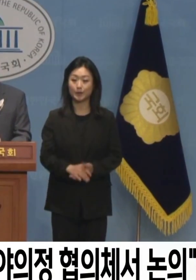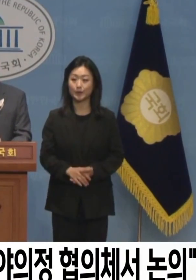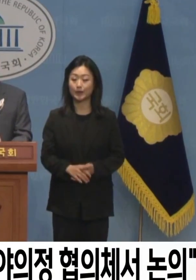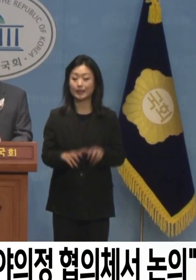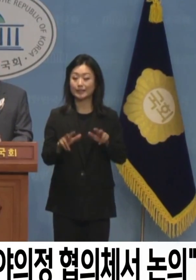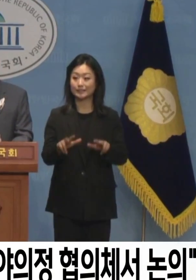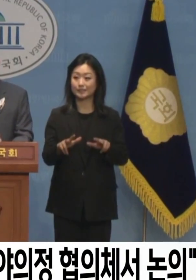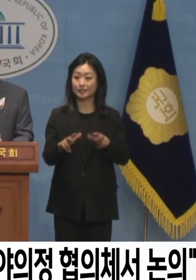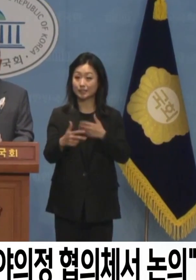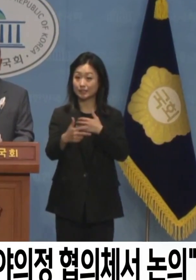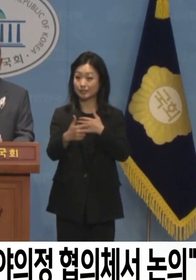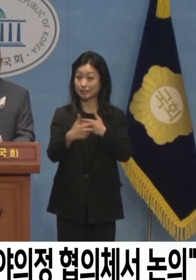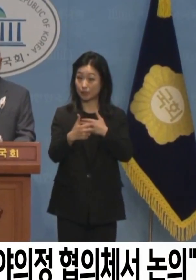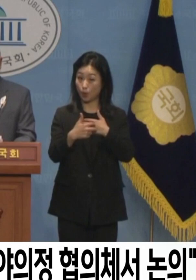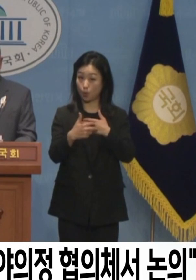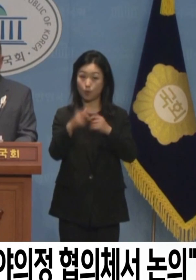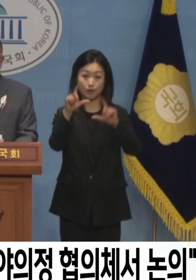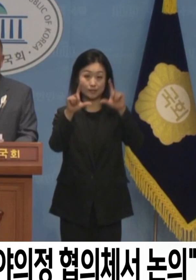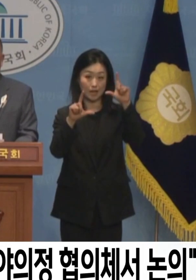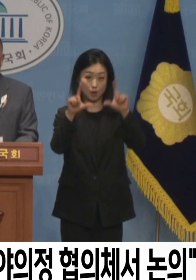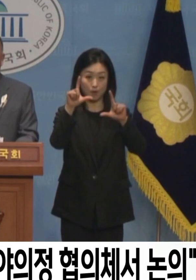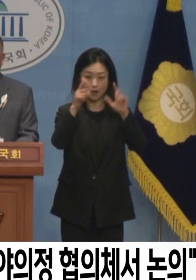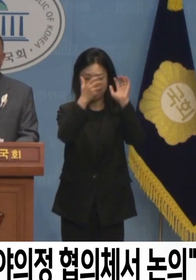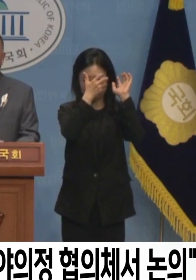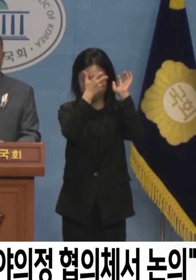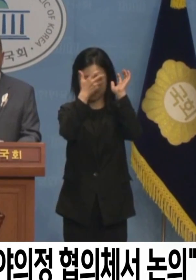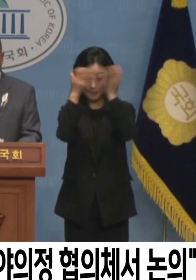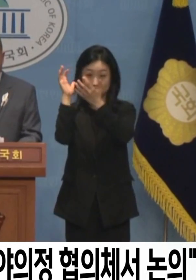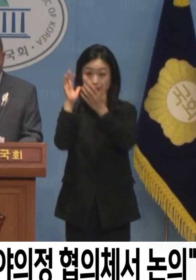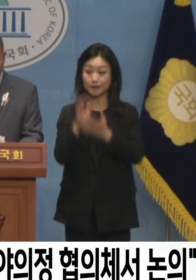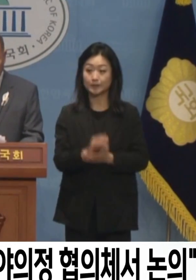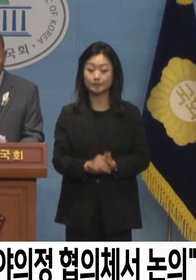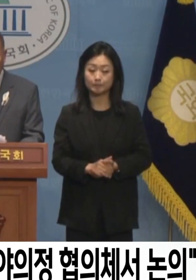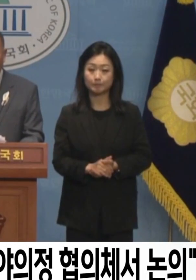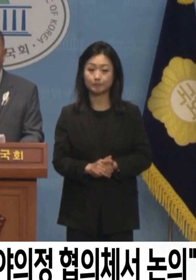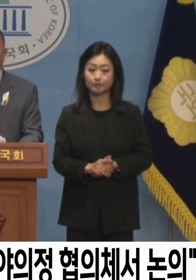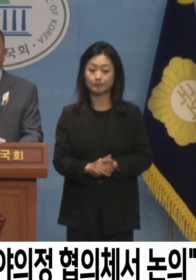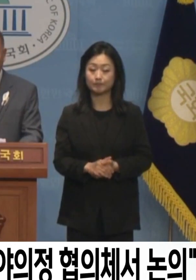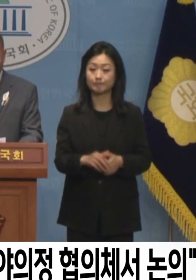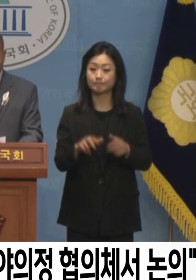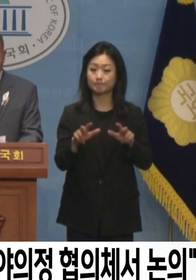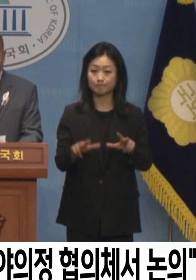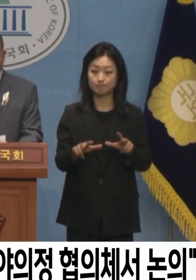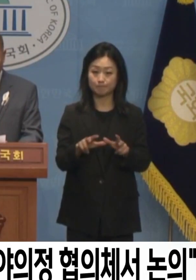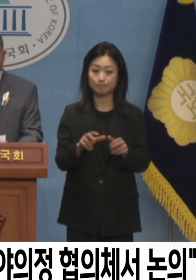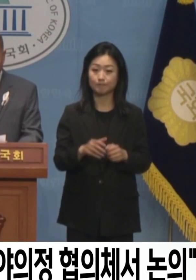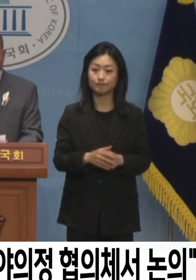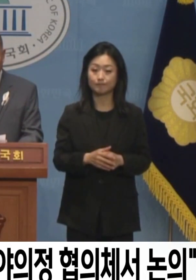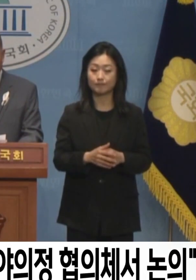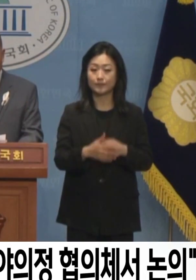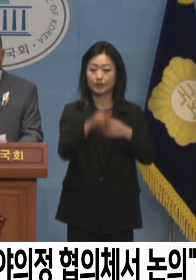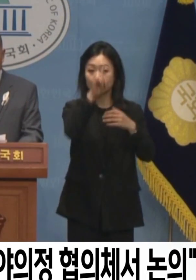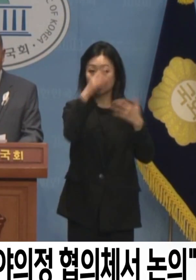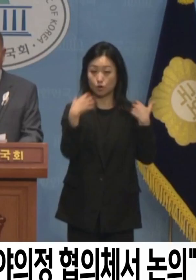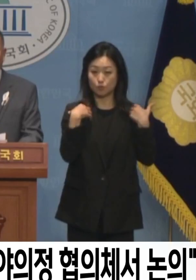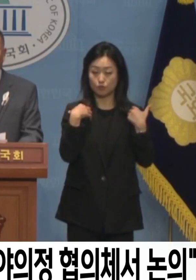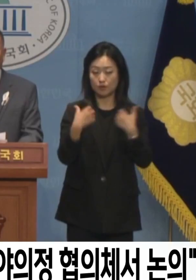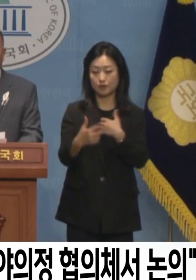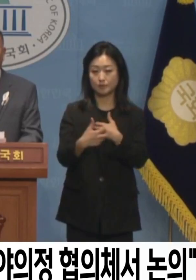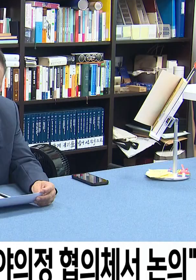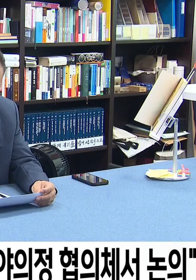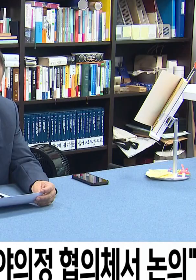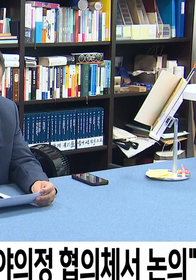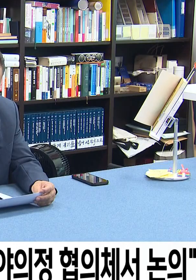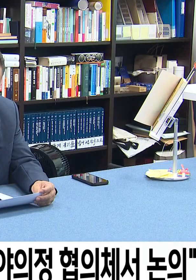여의정 협의체에서 목포대 신설 문제를 다룰 것을 촉구했습니다 김희 의원은 지난 34년간